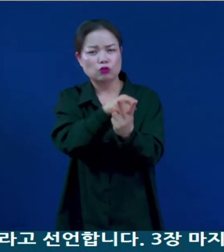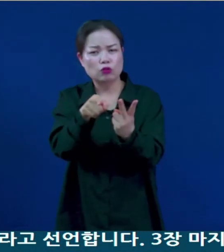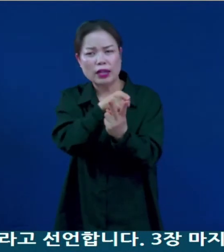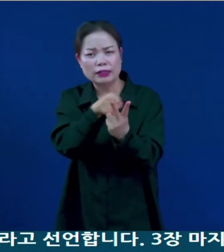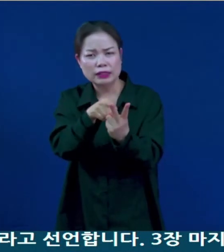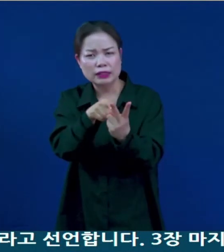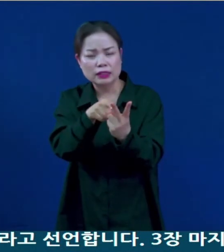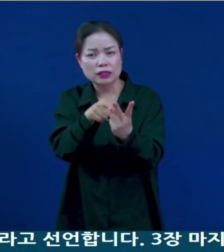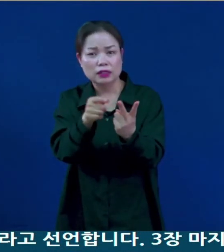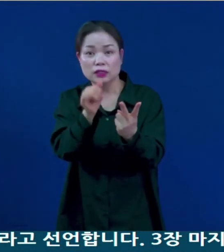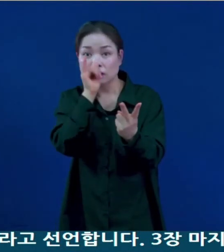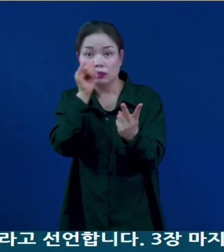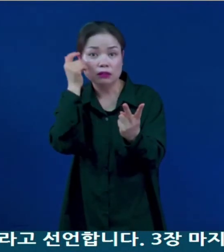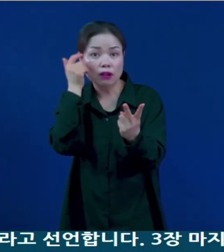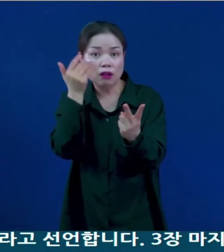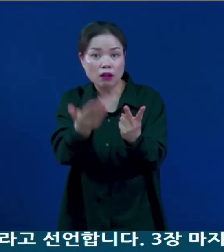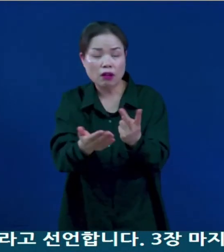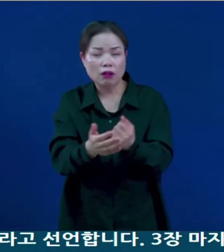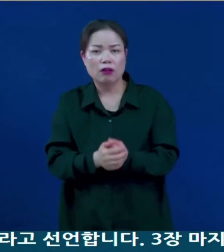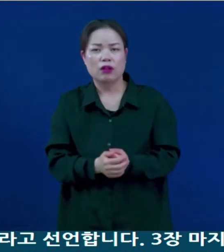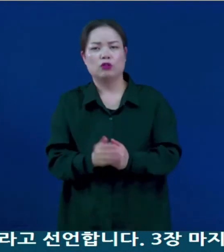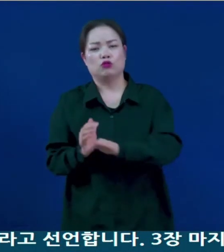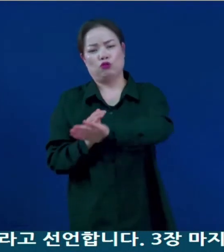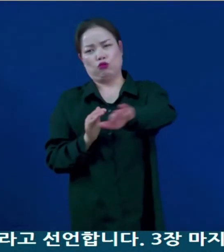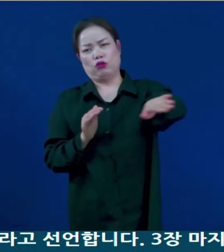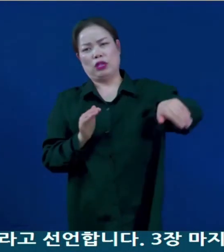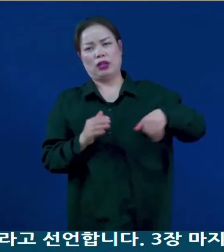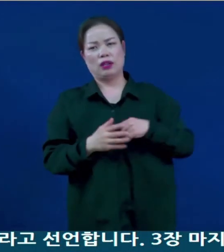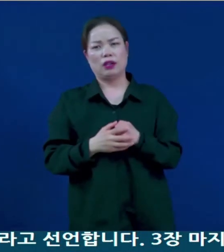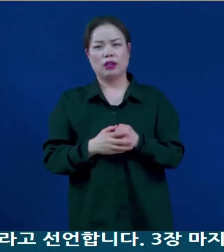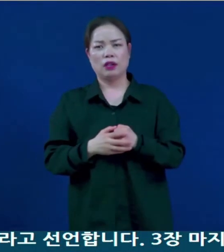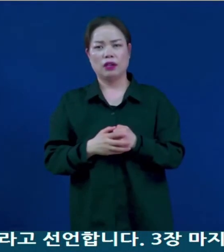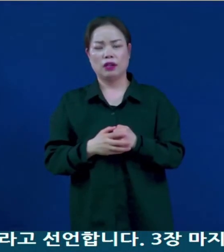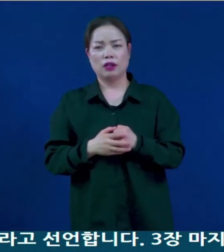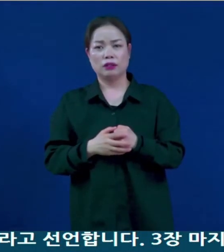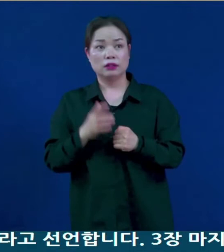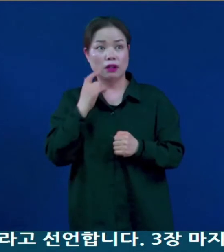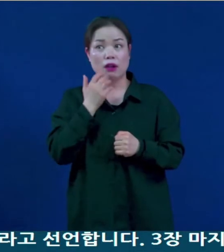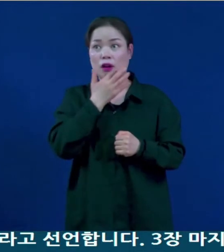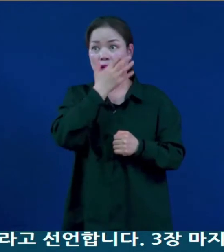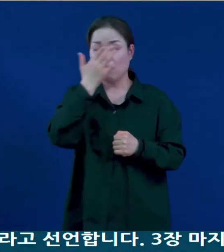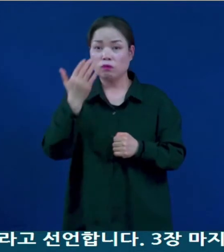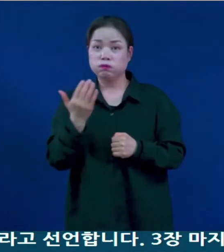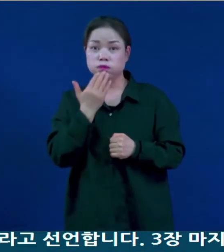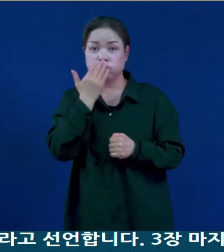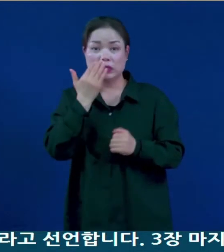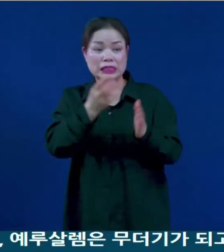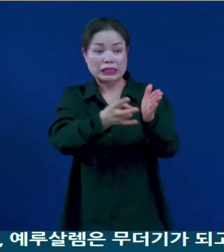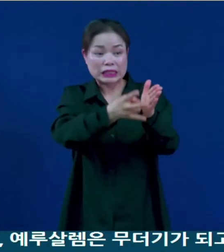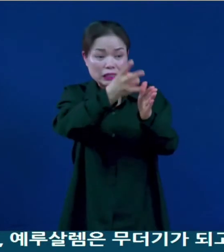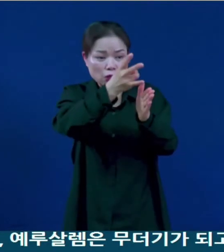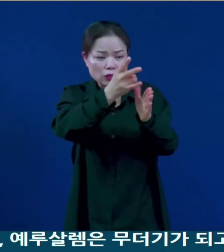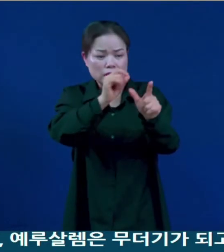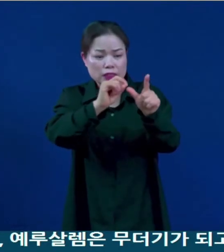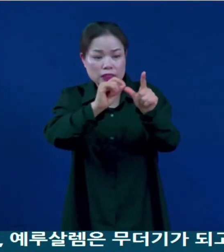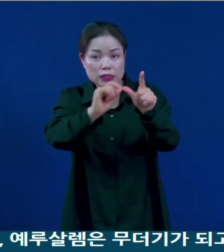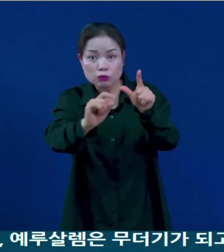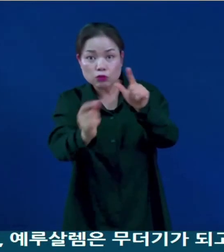시온이 나란히 있을까요? 바로 우리들에게 이 아름다운 시온이 일부